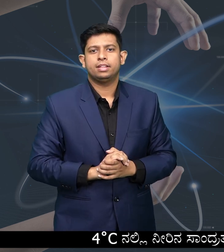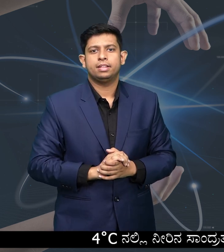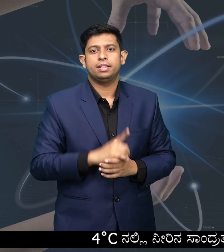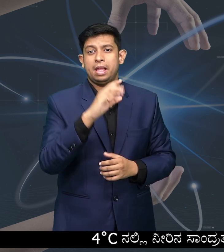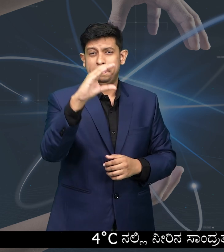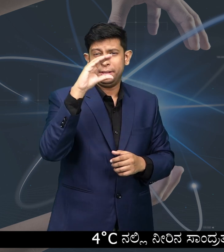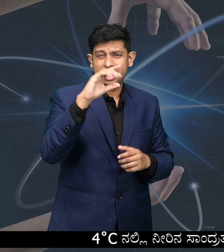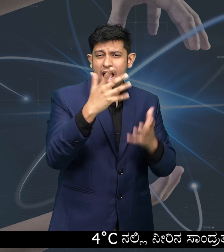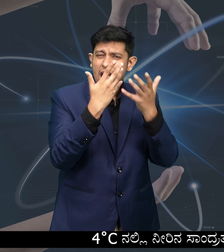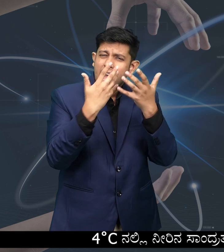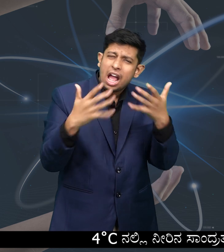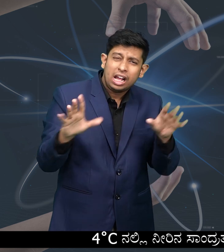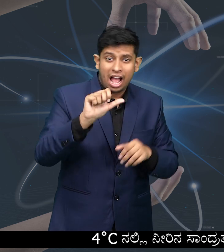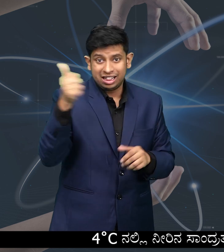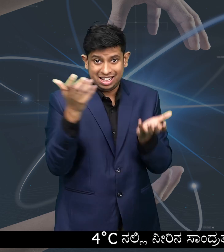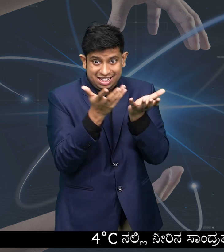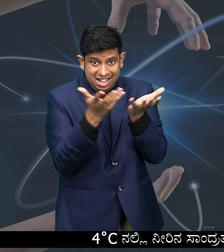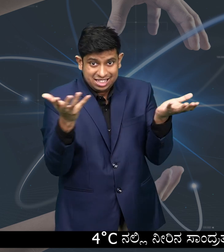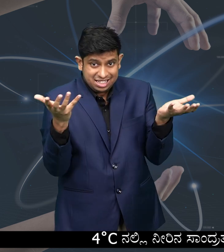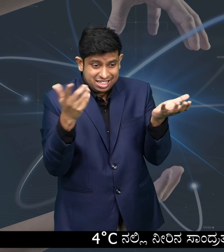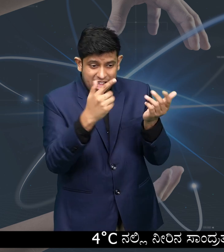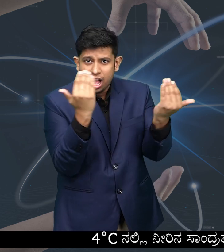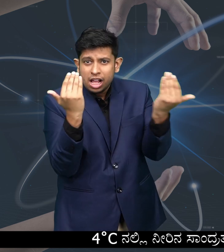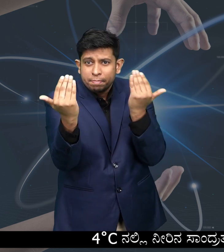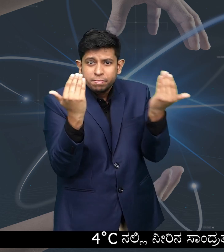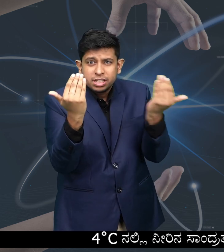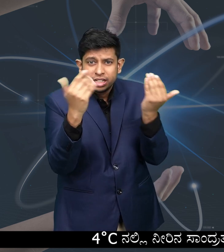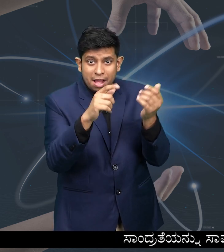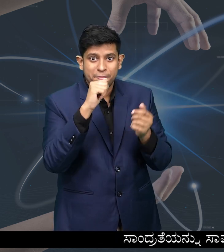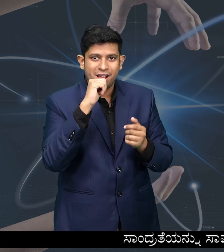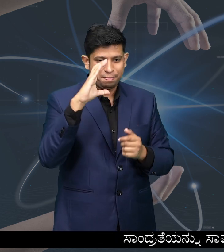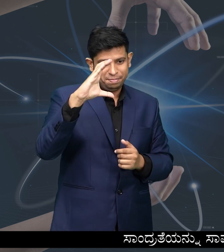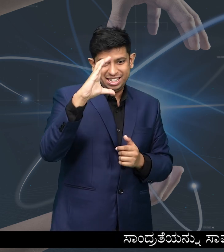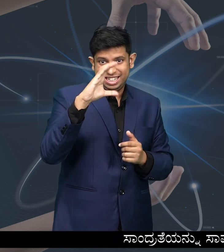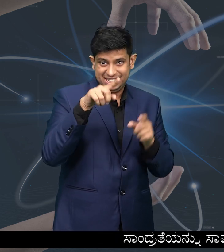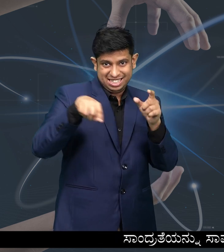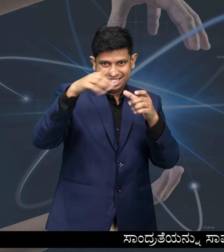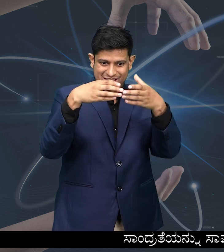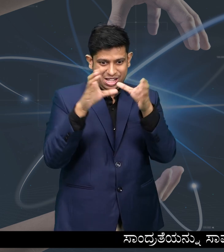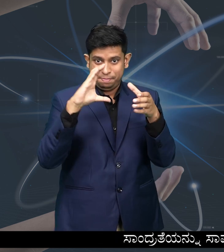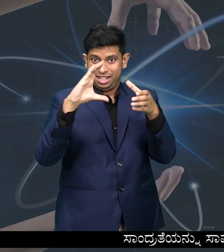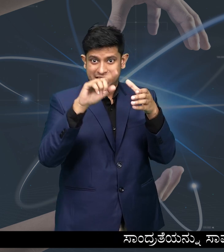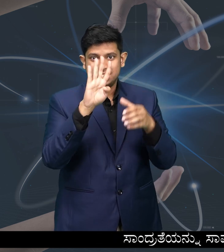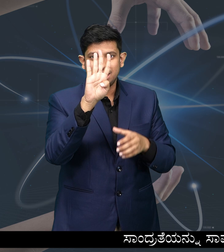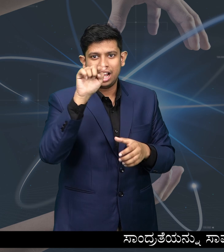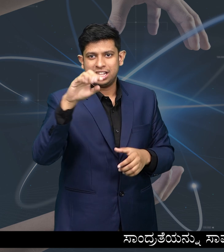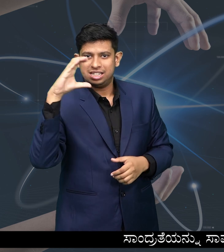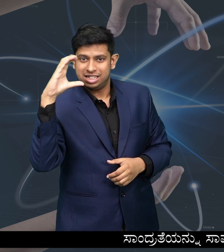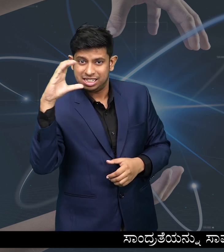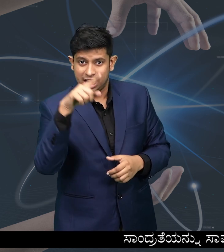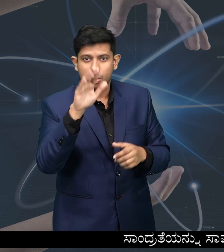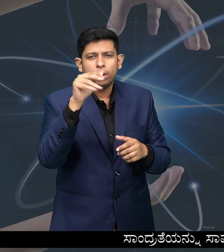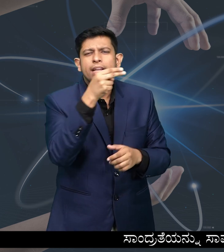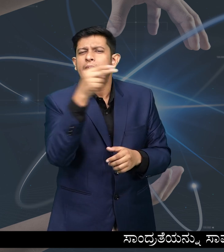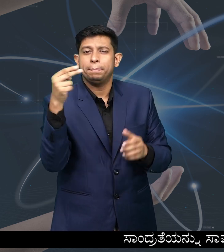4 ಡಿಗ್ರಿ ಸೆಲ್ಸಿಯಸ್ನಲ್ಲಿ ನೀರಿನ ಸಾಂದ್ರತೆಗೆ ಸಂಬಂಧಿಸಿದಂತೆ ಯಾವುದೇ ಇತರ ವಸ್ತುವಿನ ಸಾಂದ್ರತೆಯನ್ನ ಸಾಪೇಕ್ಷ ಸಾಂದ್ರತೆ ಎಂದು